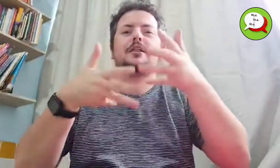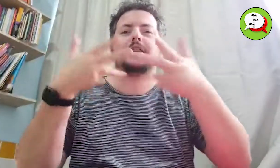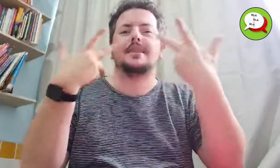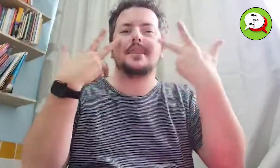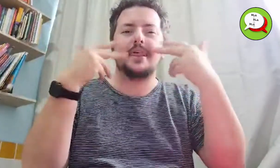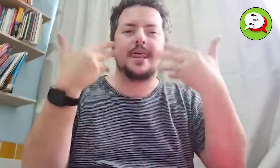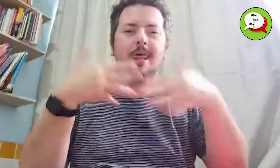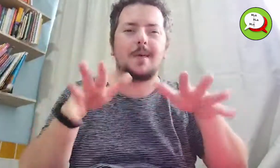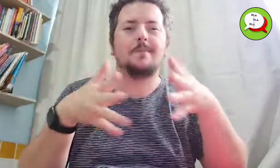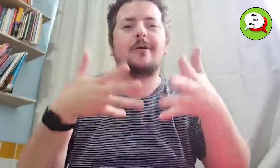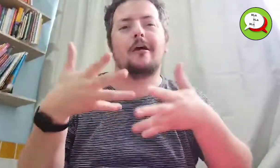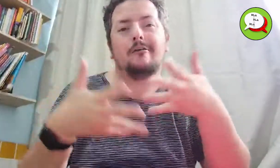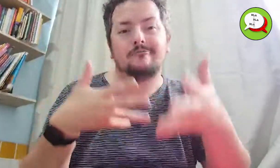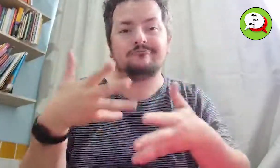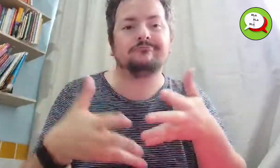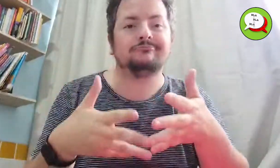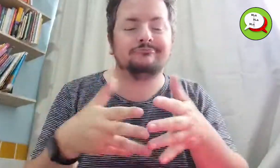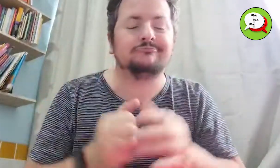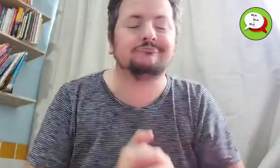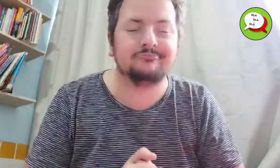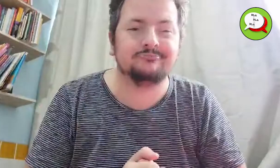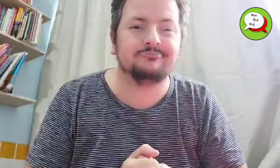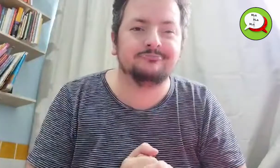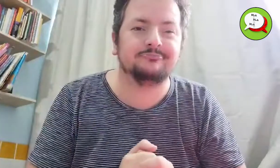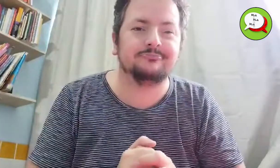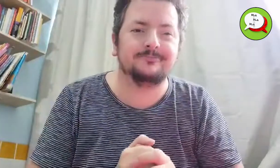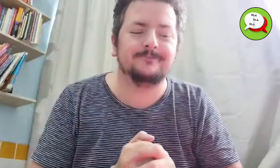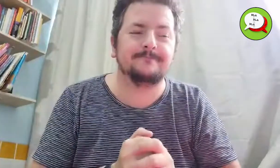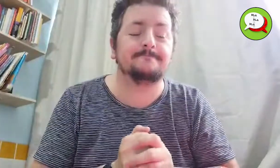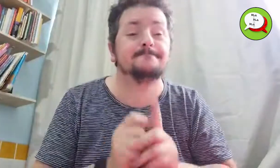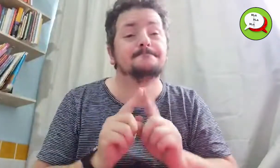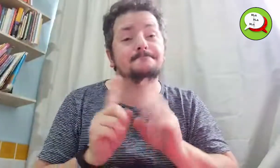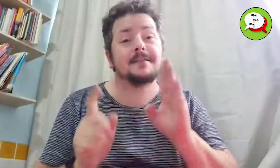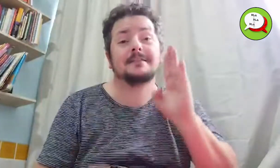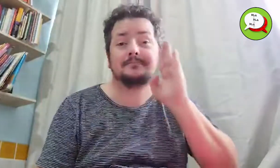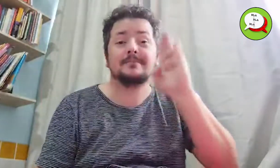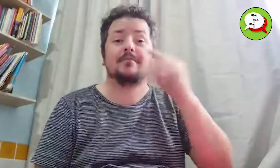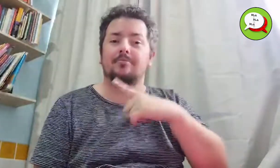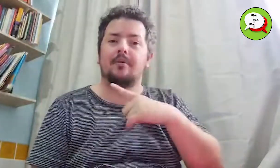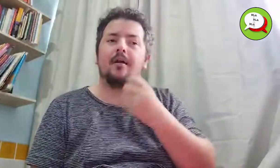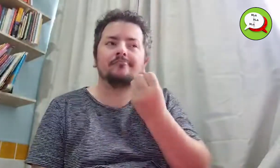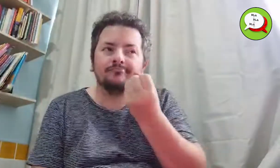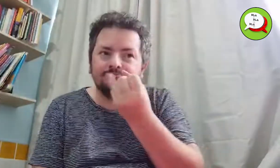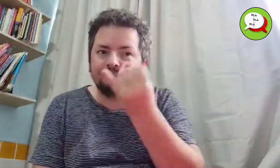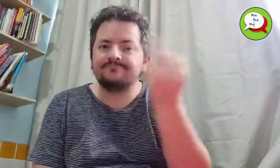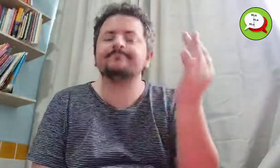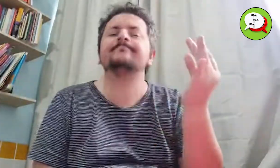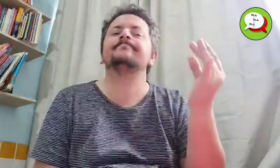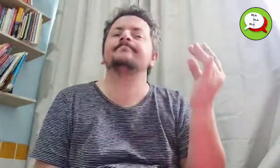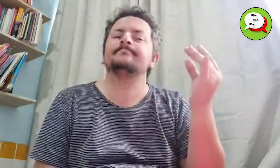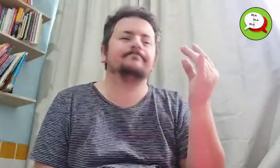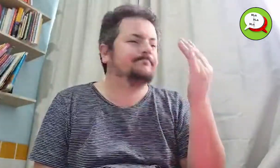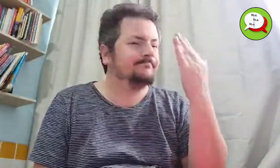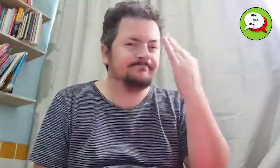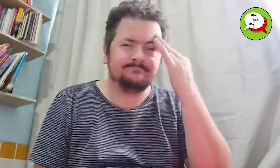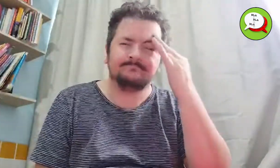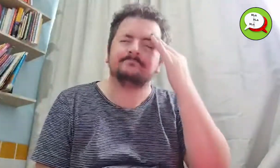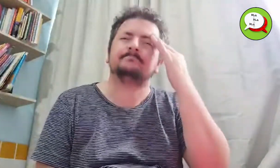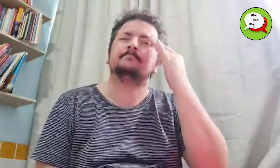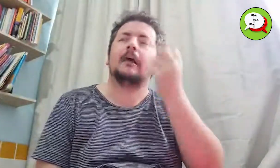começar que a língua... E entender que a língua de sinais é uma língua natural. Então, eu sei que existem algumas